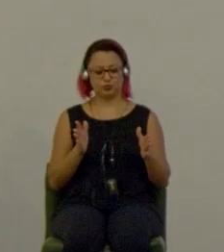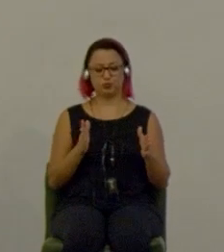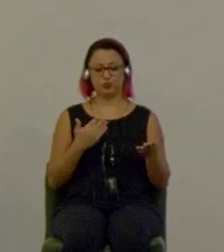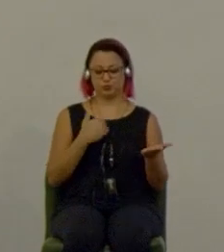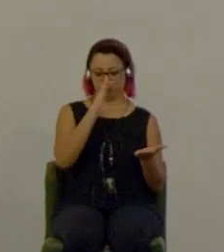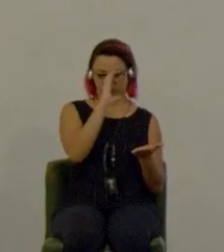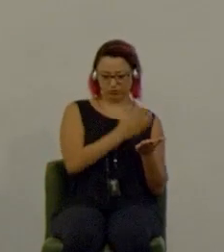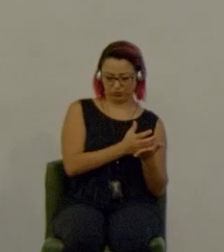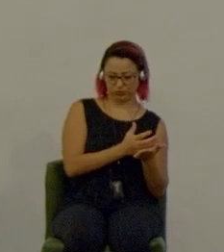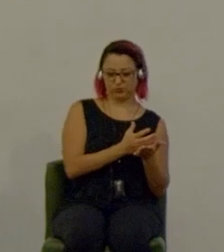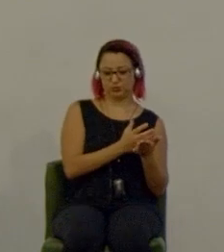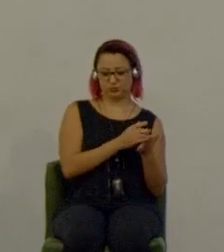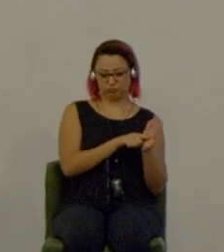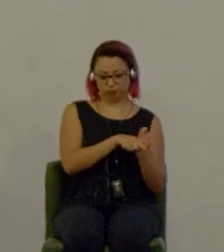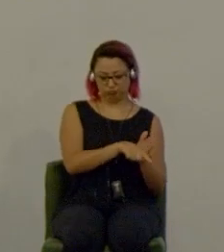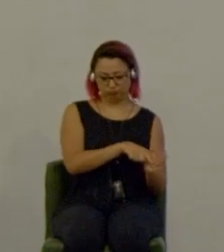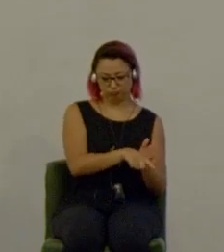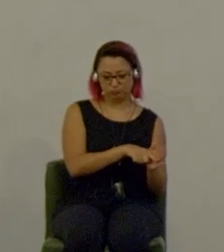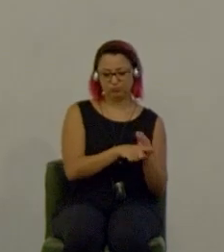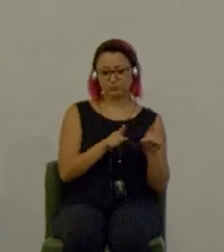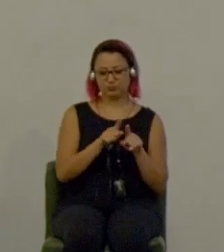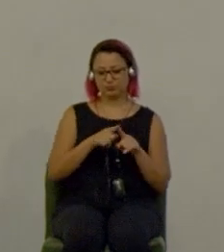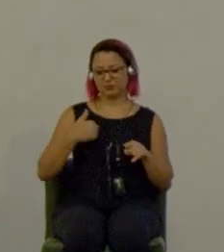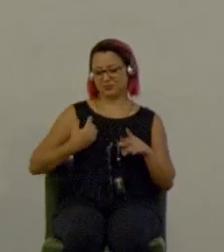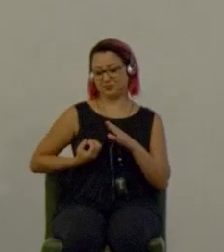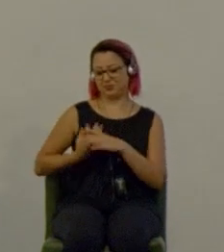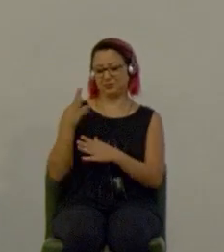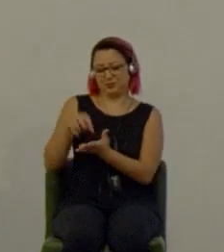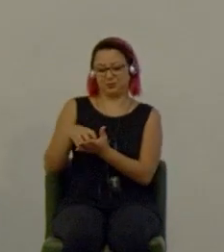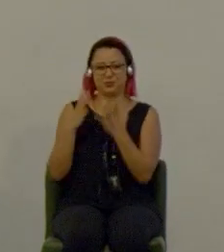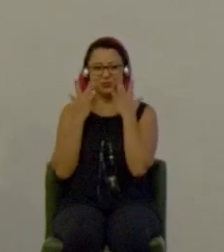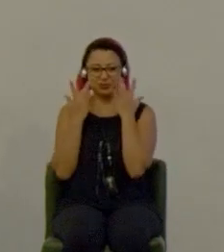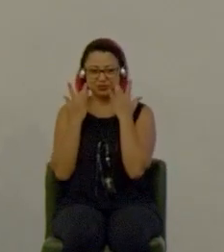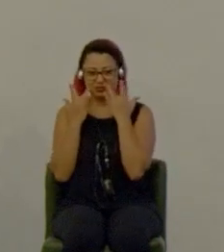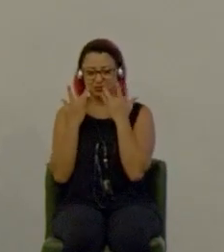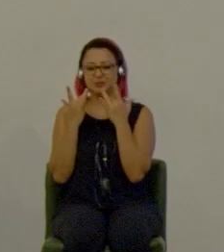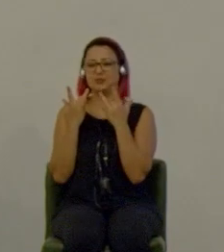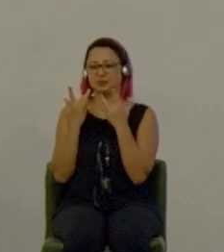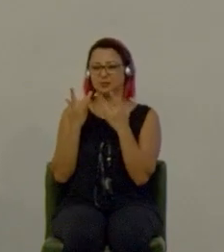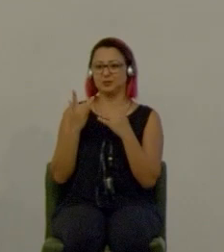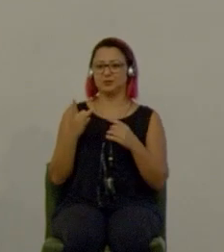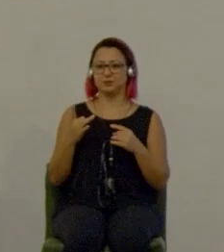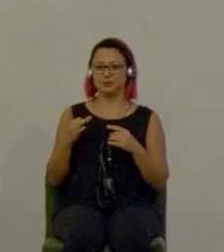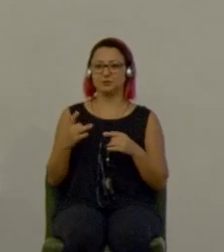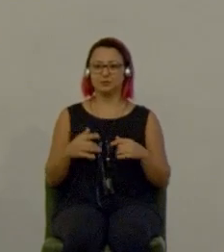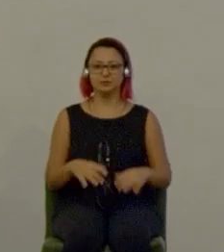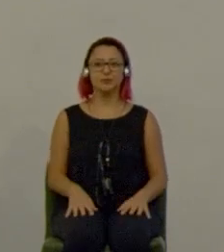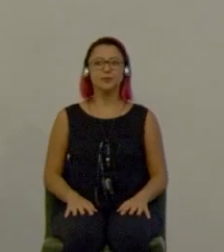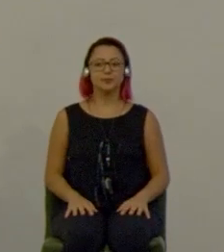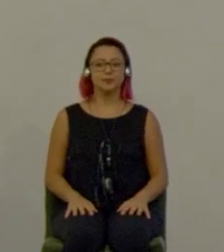la même année à Cambridge. Mais c'est vrai qu'au départ, c'était deux parcours séparés. Une thèse en histoire des